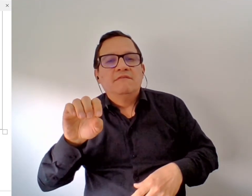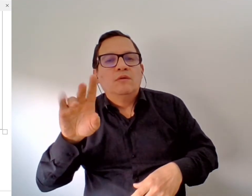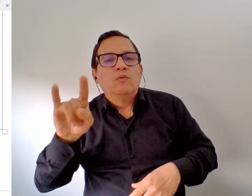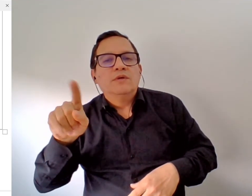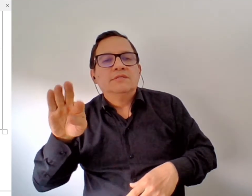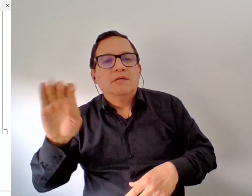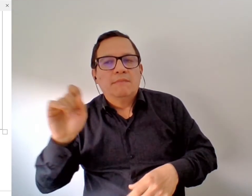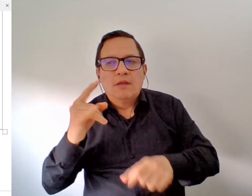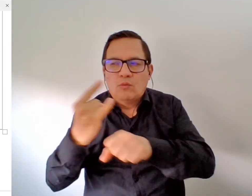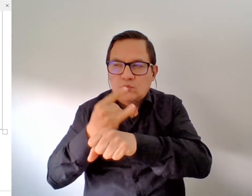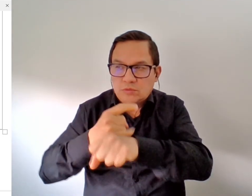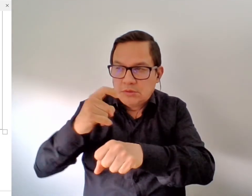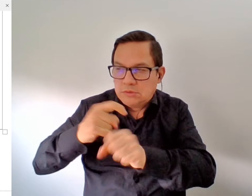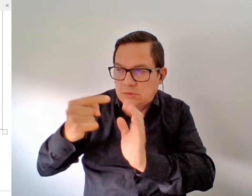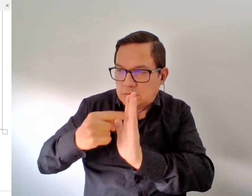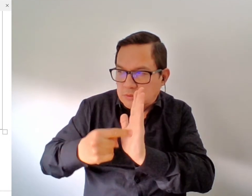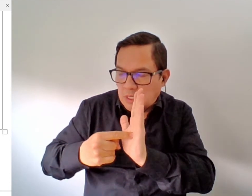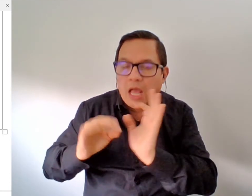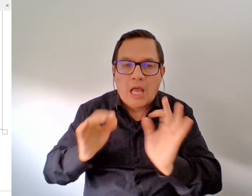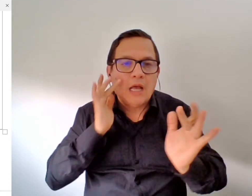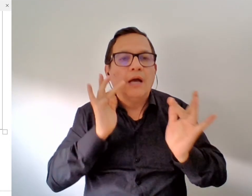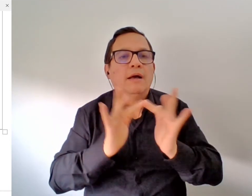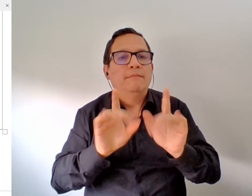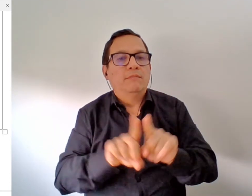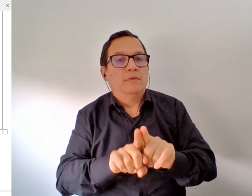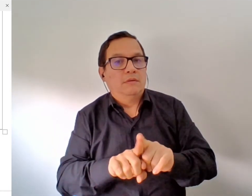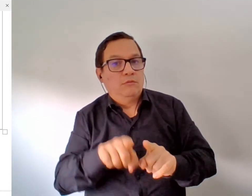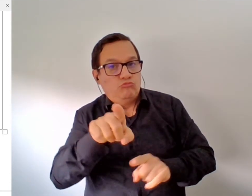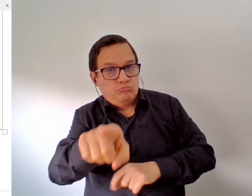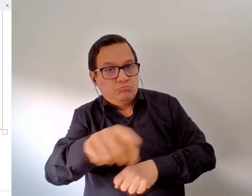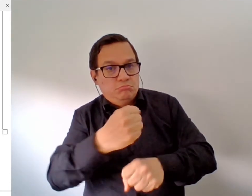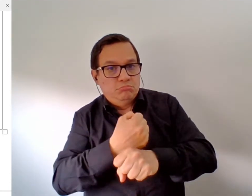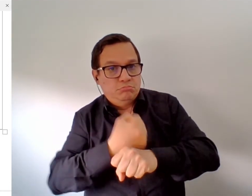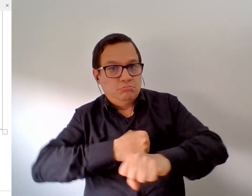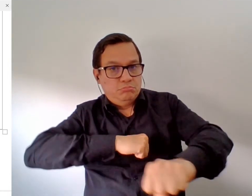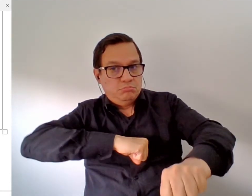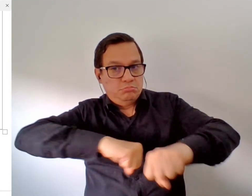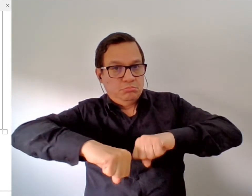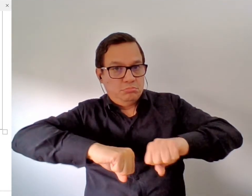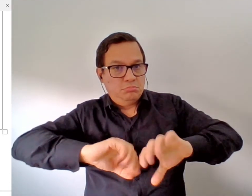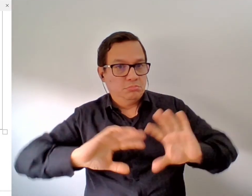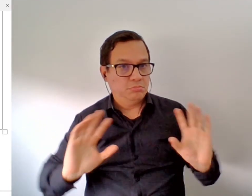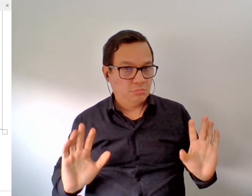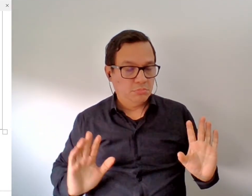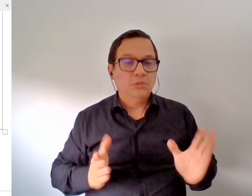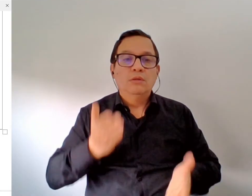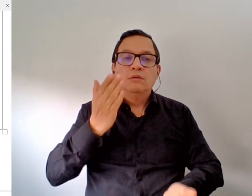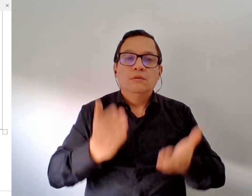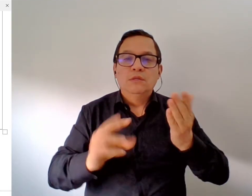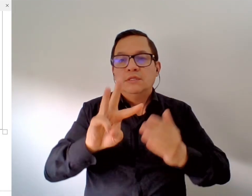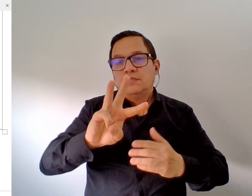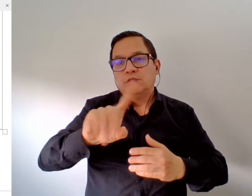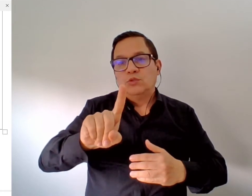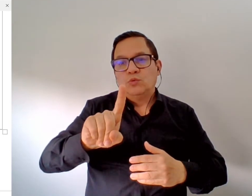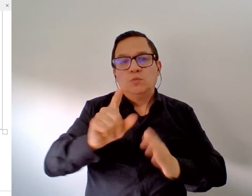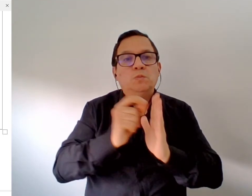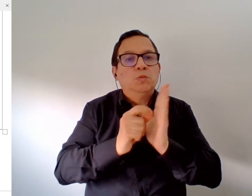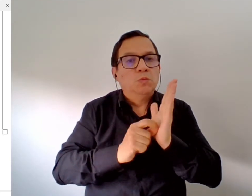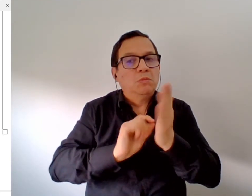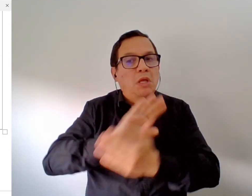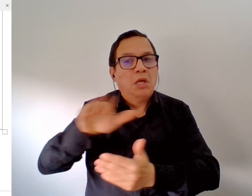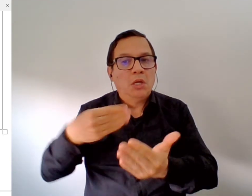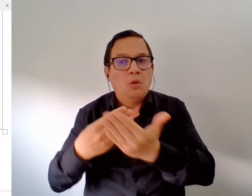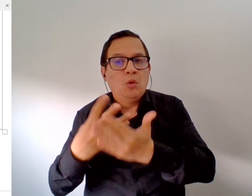usuario. Si su trabajo se encuentra en este nivel, puede obtener entre 31 puntos y